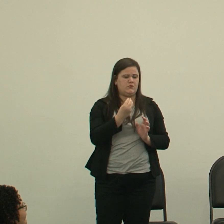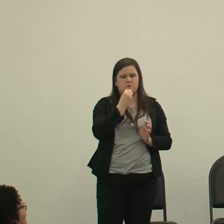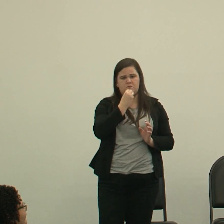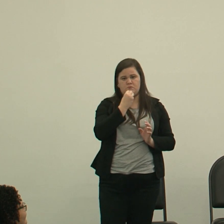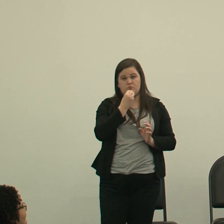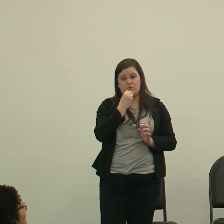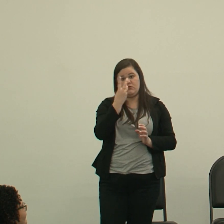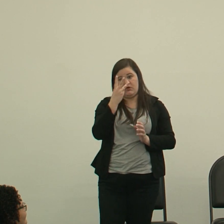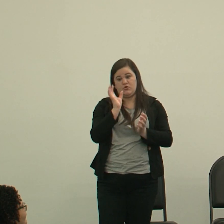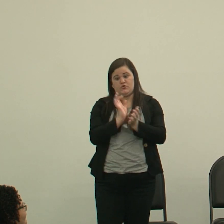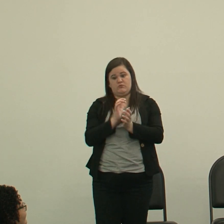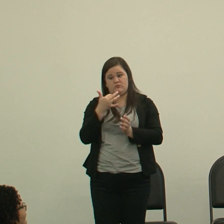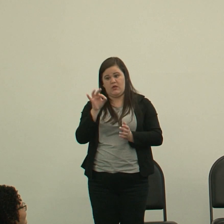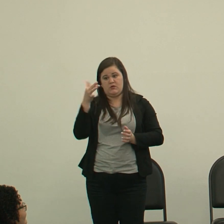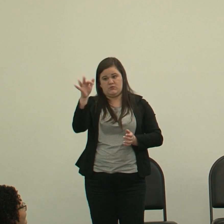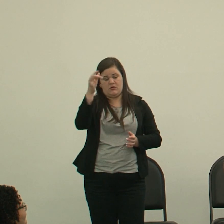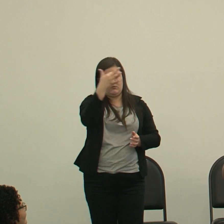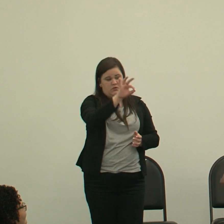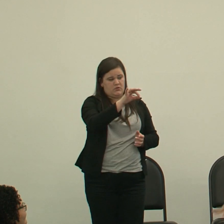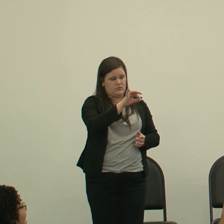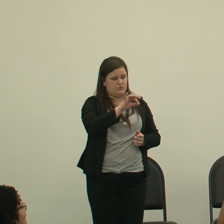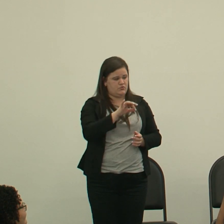de 10 pessoas perto.